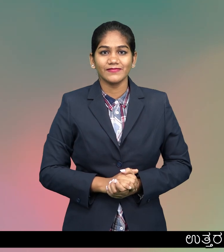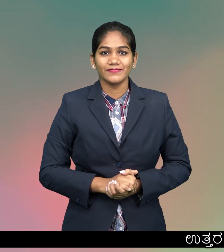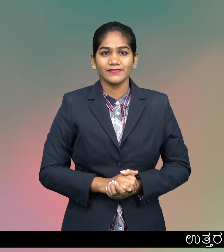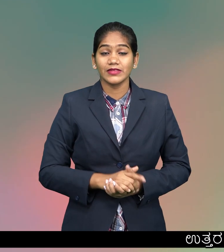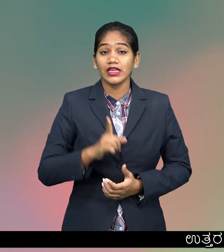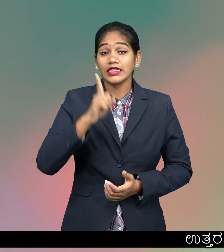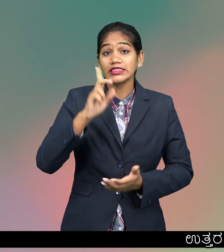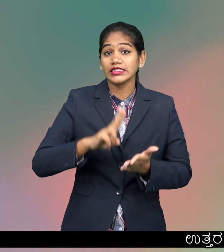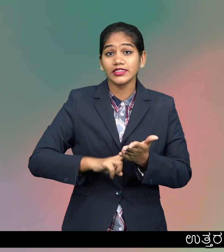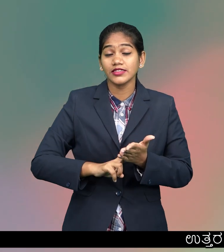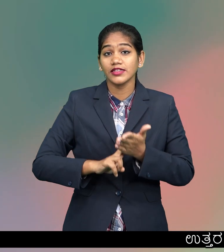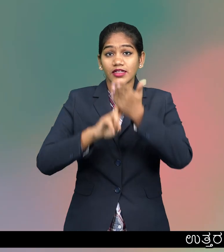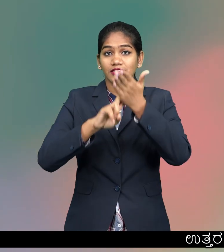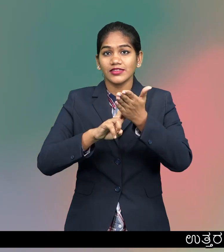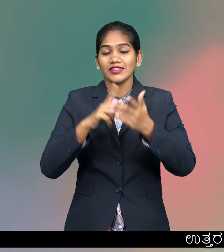ಉತ್ತರ ಗೋಳಾರ್ಧದಲ್ಲಿ